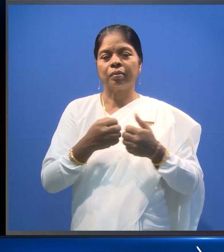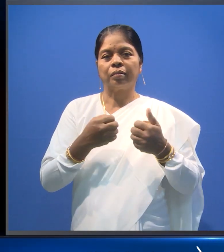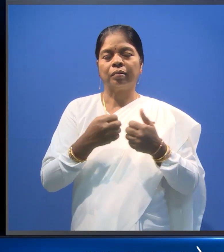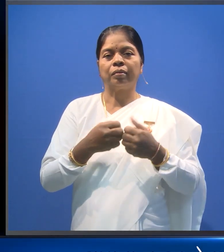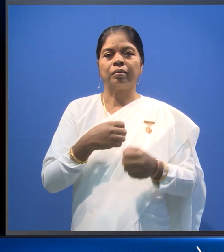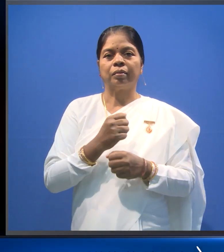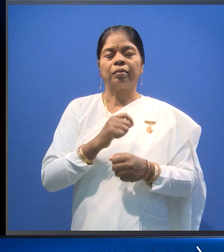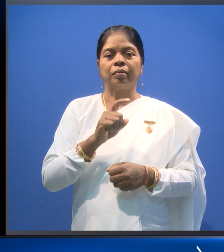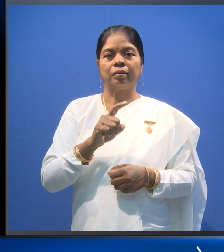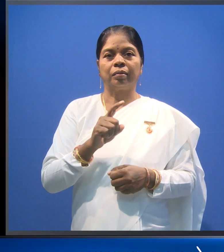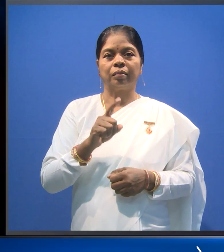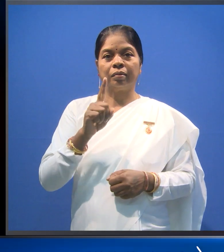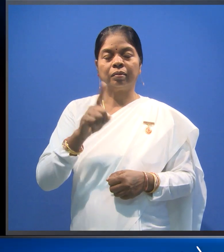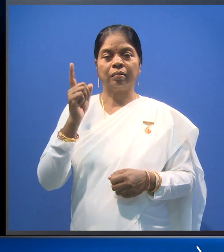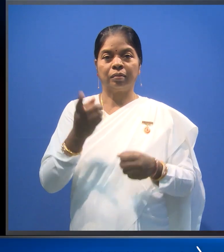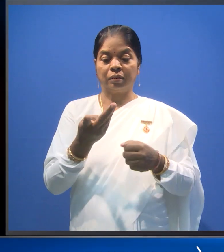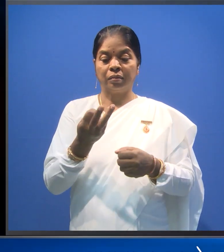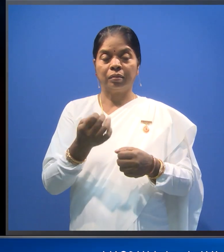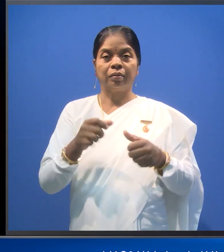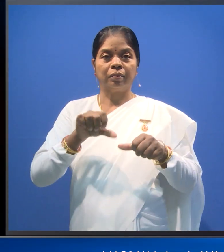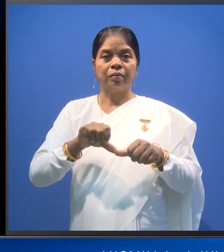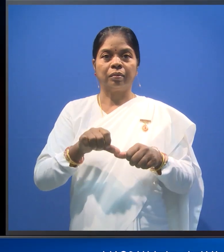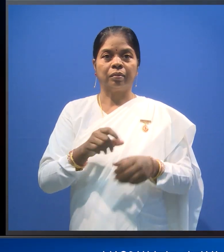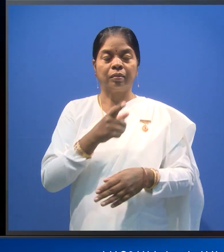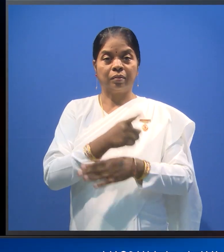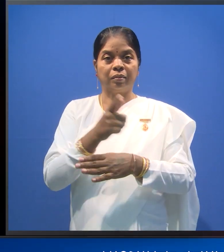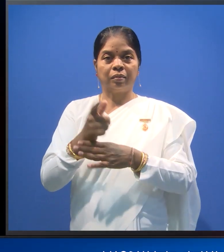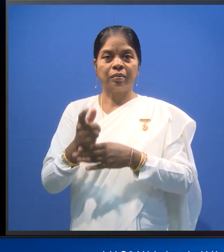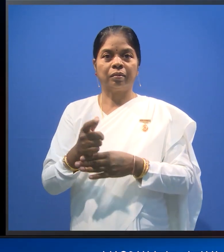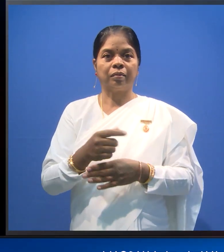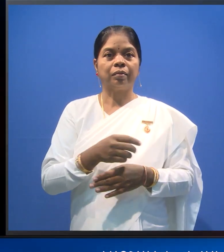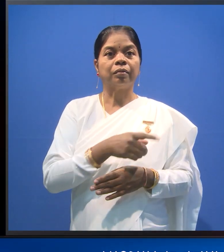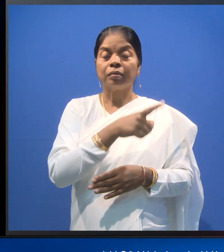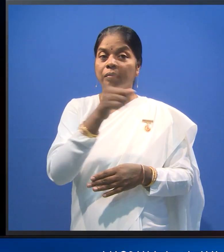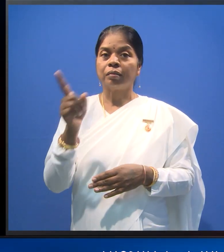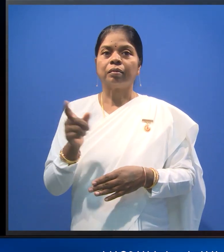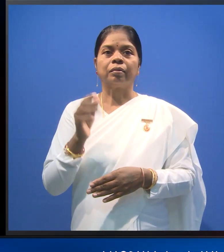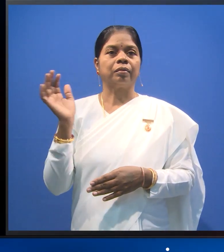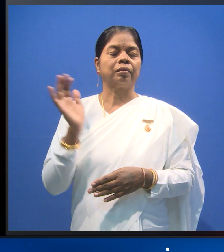सामना करत ते एक गणिततज्ञ आणि प्राध्यापक म्हणून प्रसिद्धीस आले.